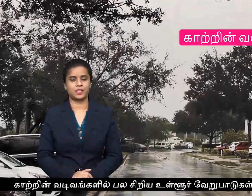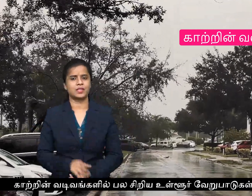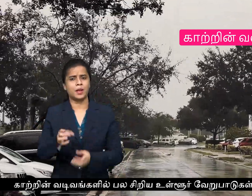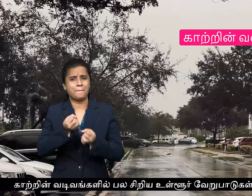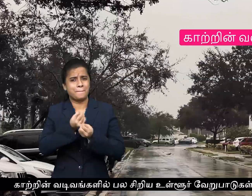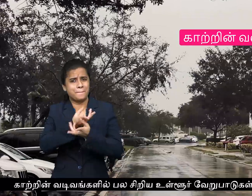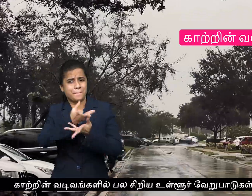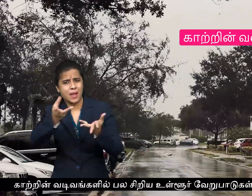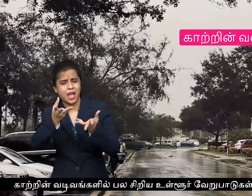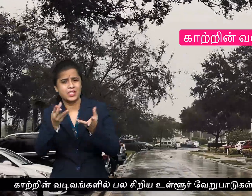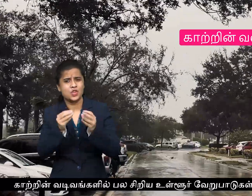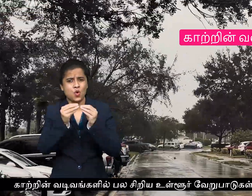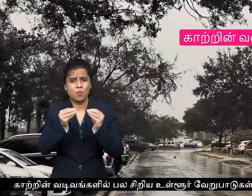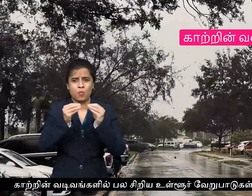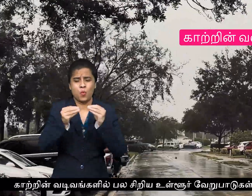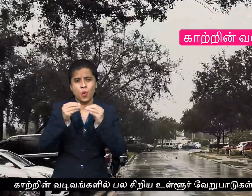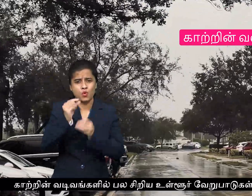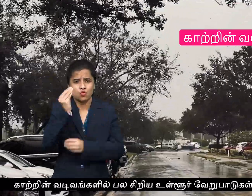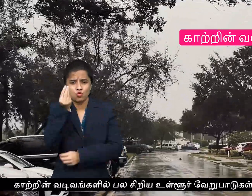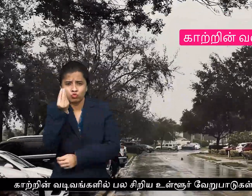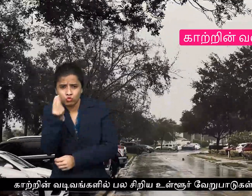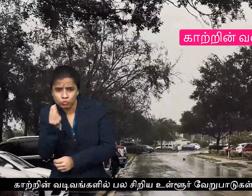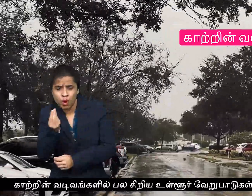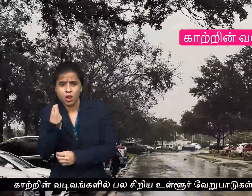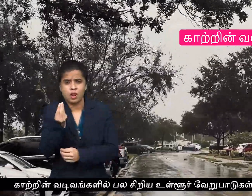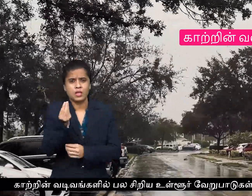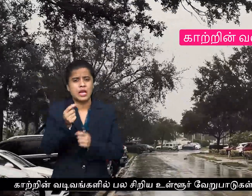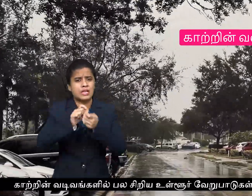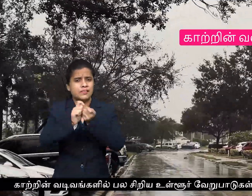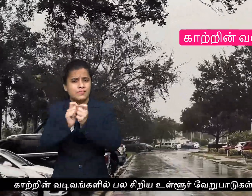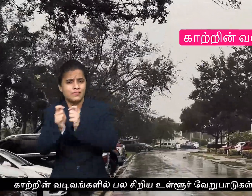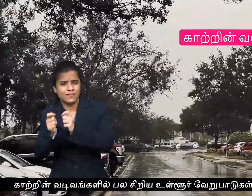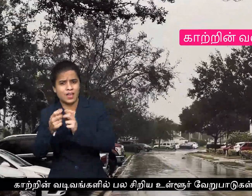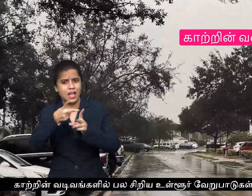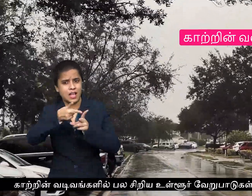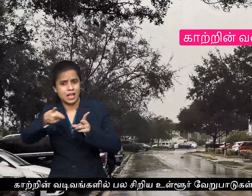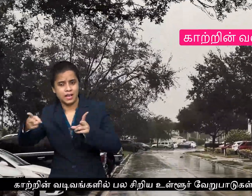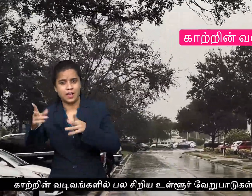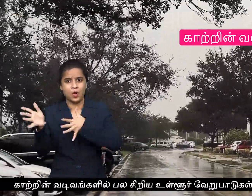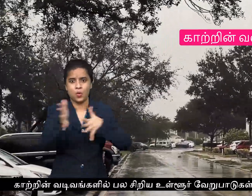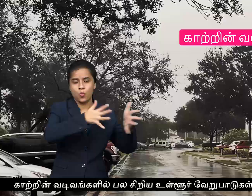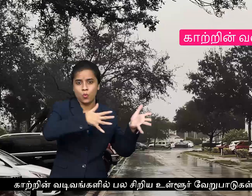காற்றின் வடிவங்களில் பல சிறிய உள்ளூர் வேறுபாடுகள் உள்ளன.